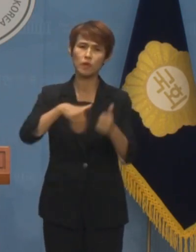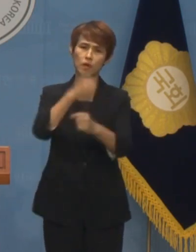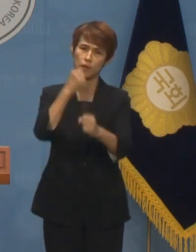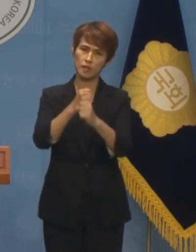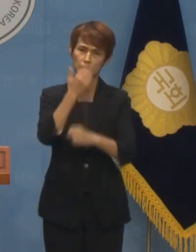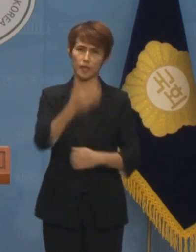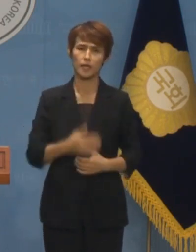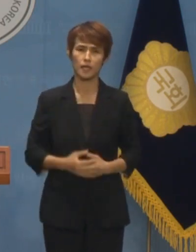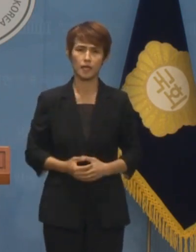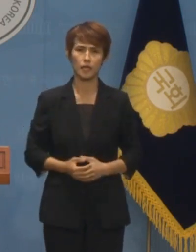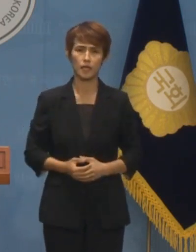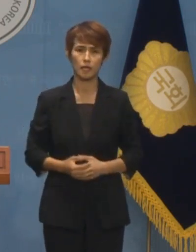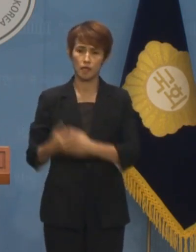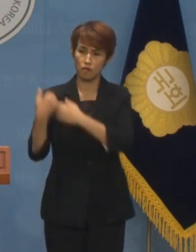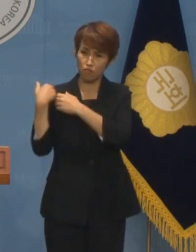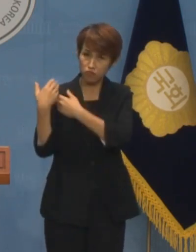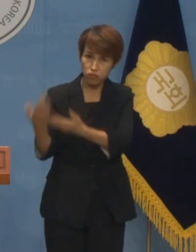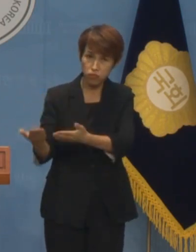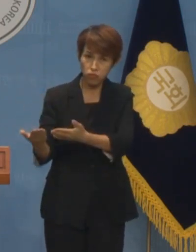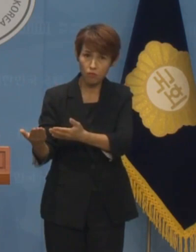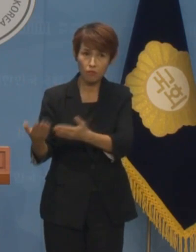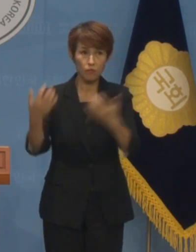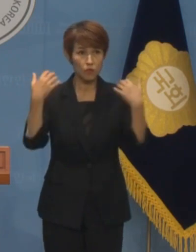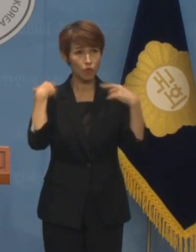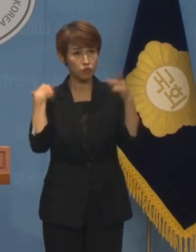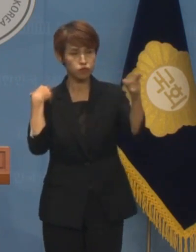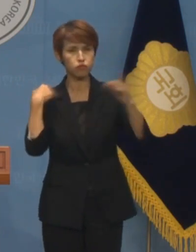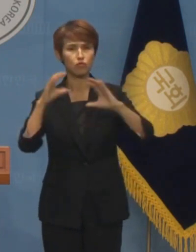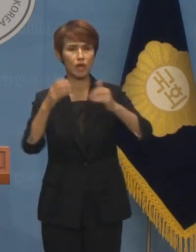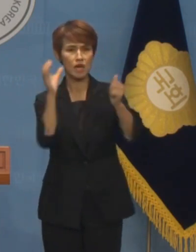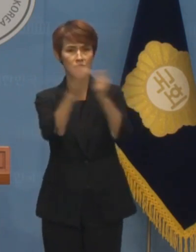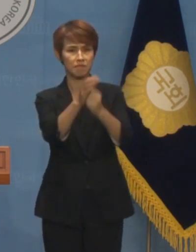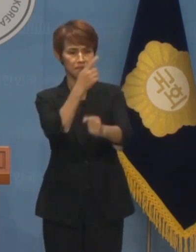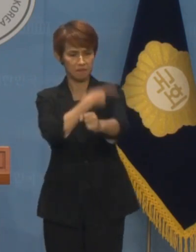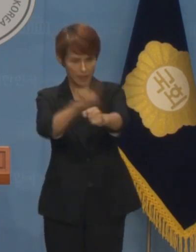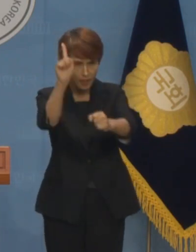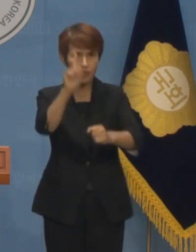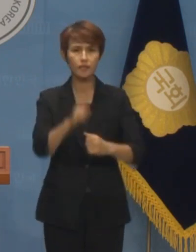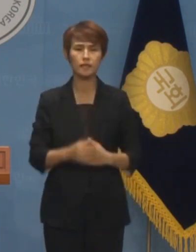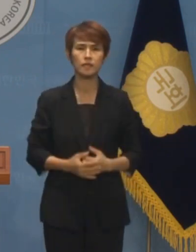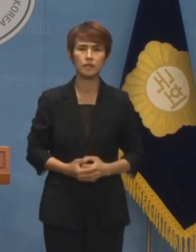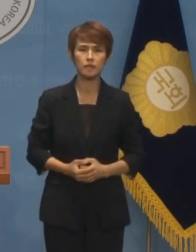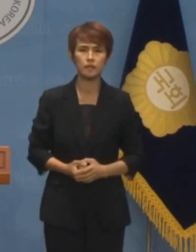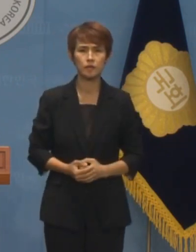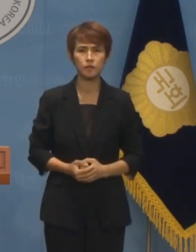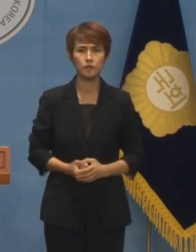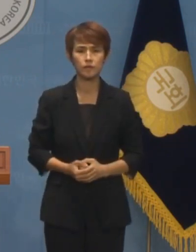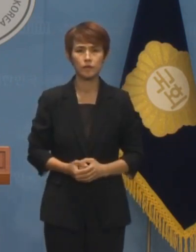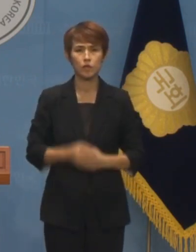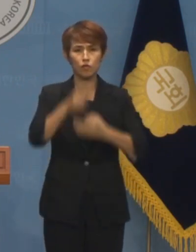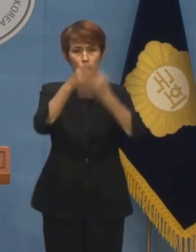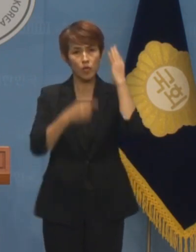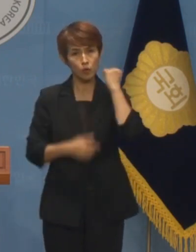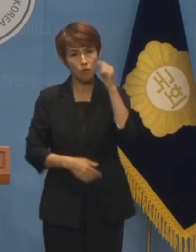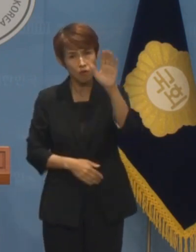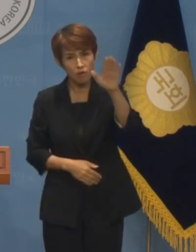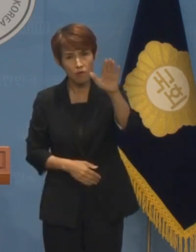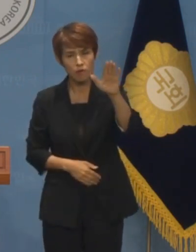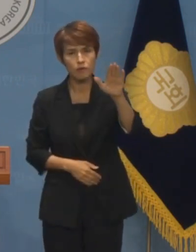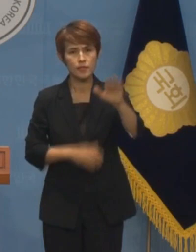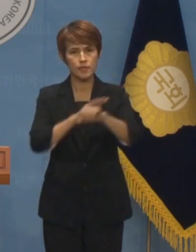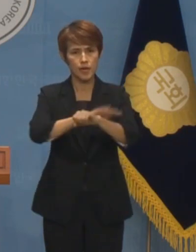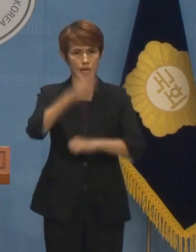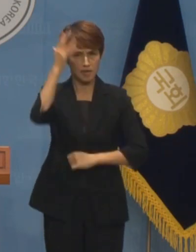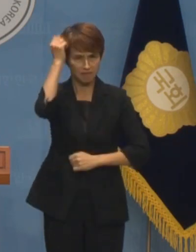것입니다. 이를 방치하는 정부는 국가를 책임질 자격이 없다 할 것입니다. 윤석열 대통령은 이